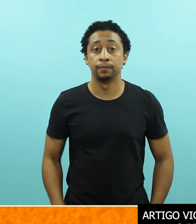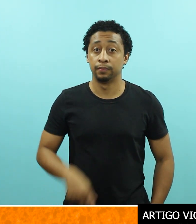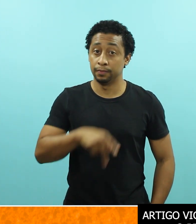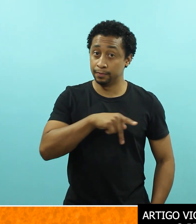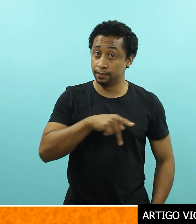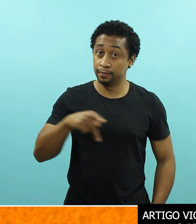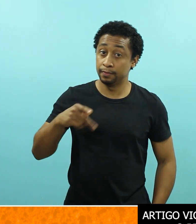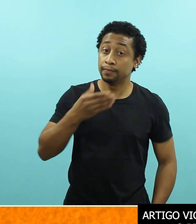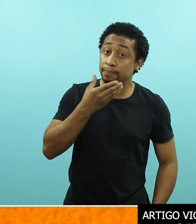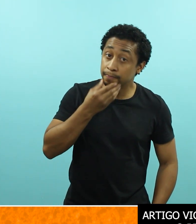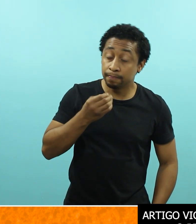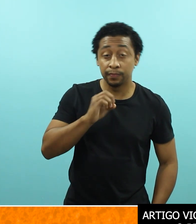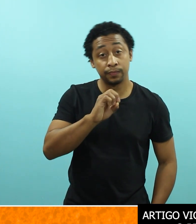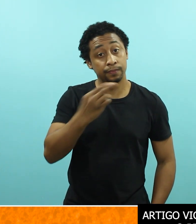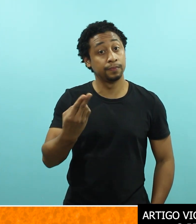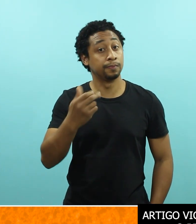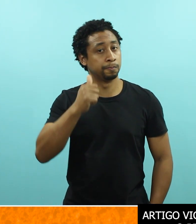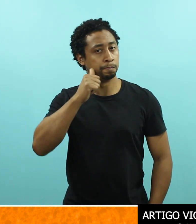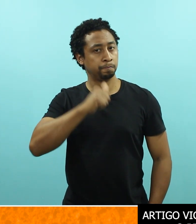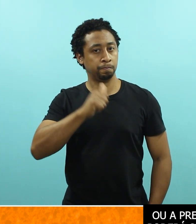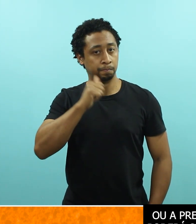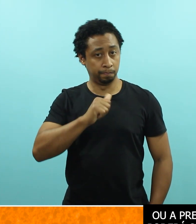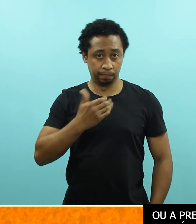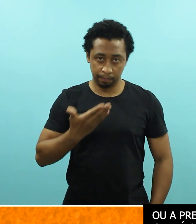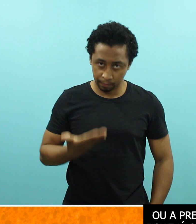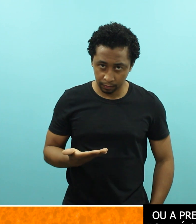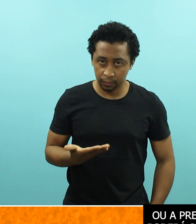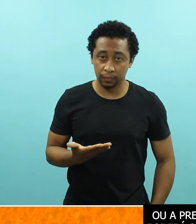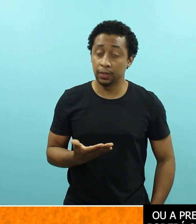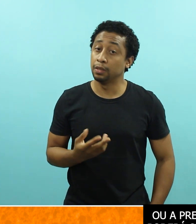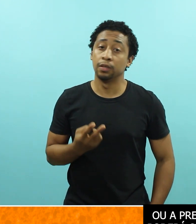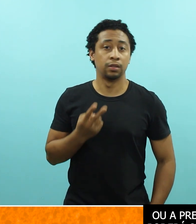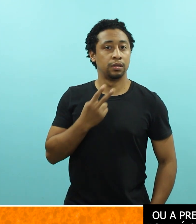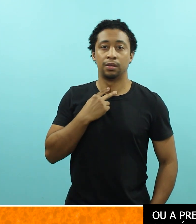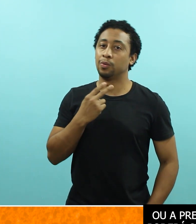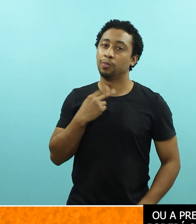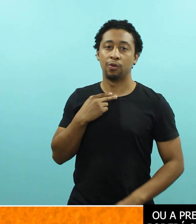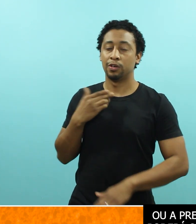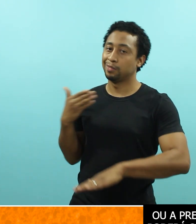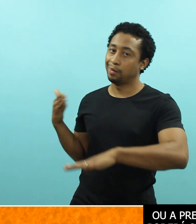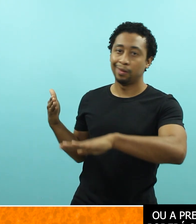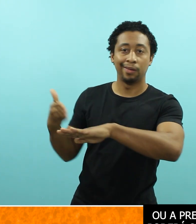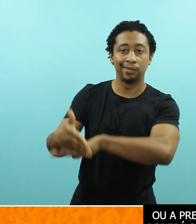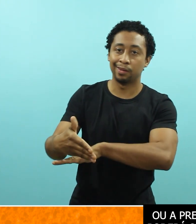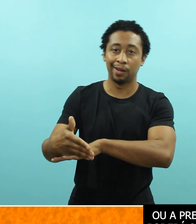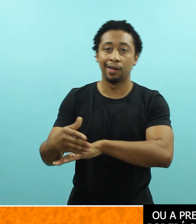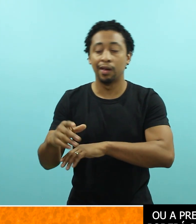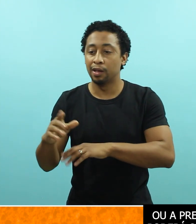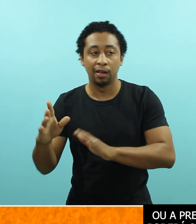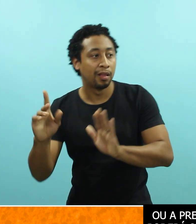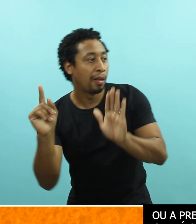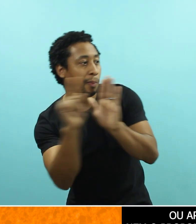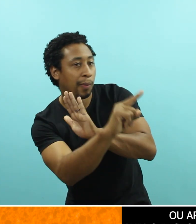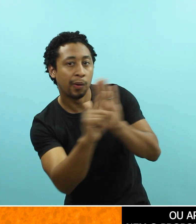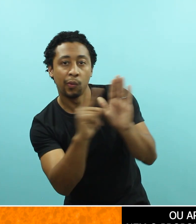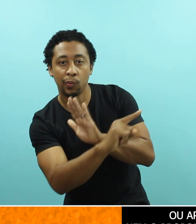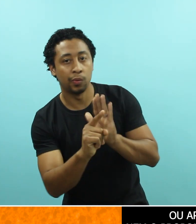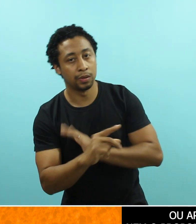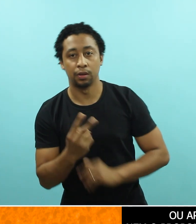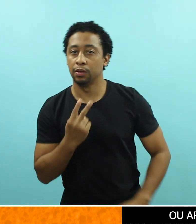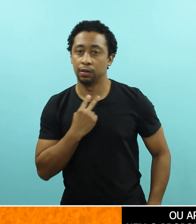Artigo 25º. O presidente ou a presidenta não poderá ser aparteado